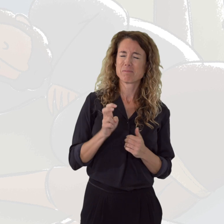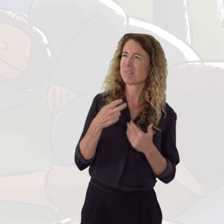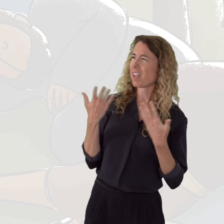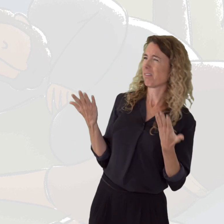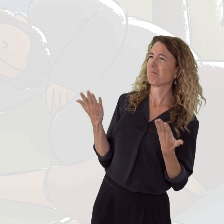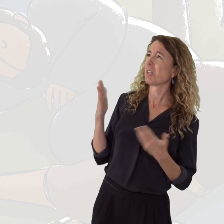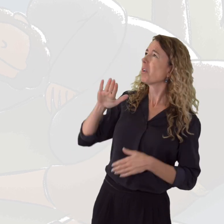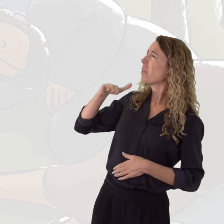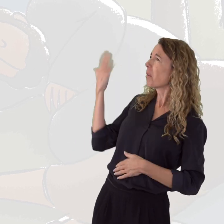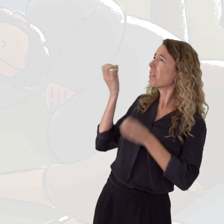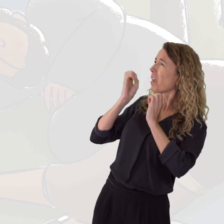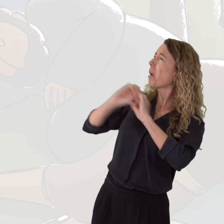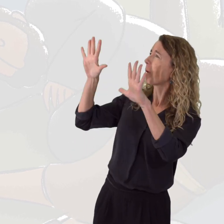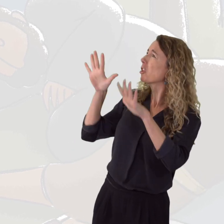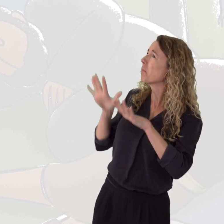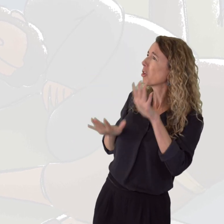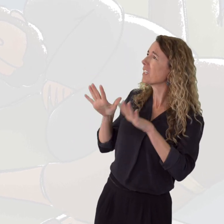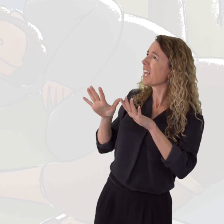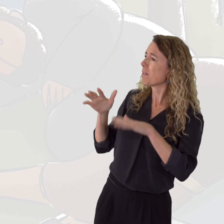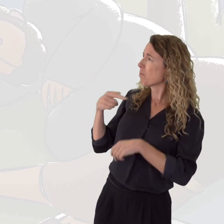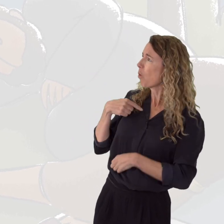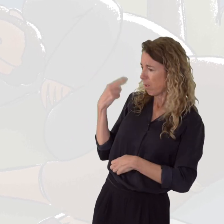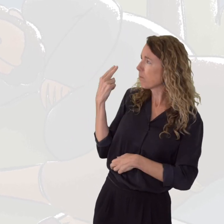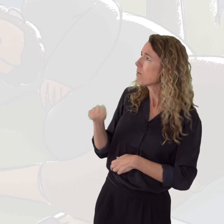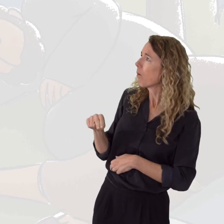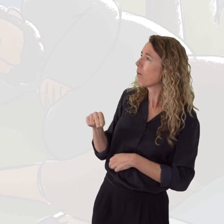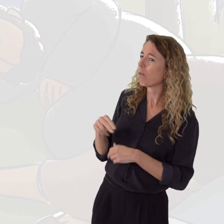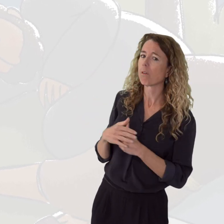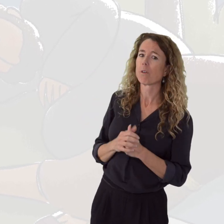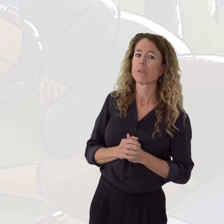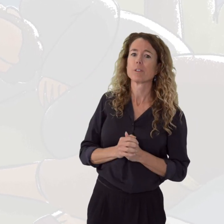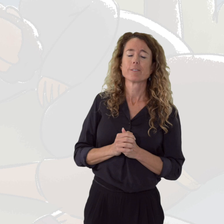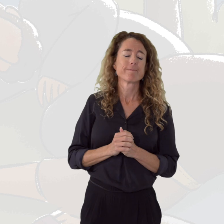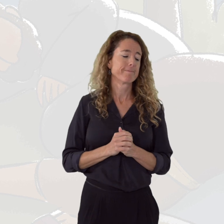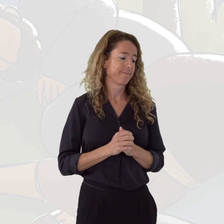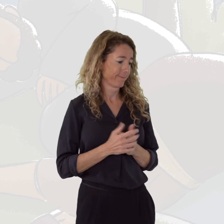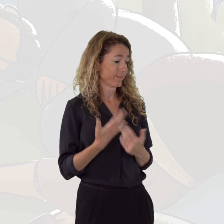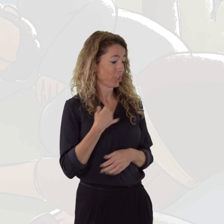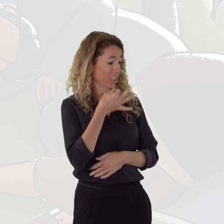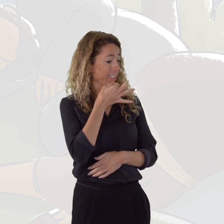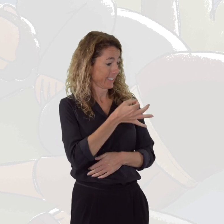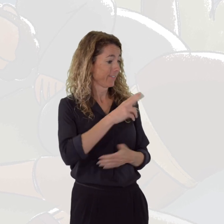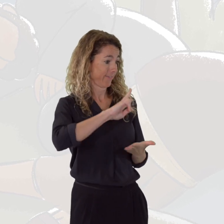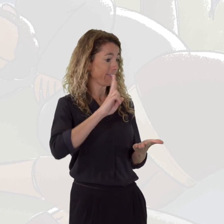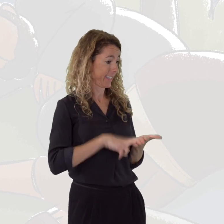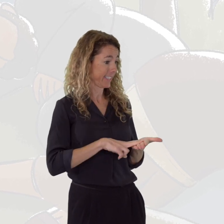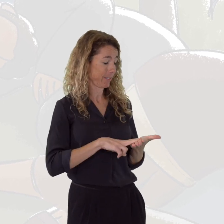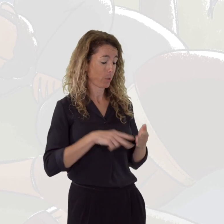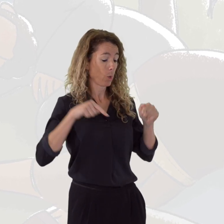Pierre lui dit : « Tous les autres t'abandonneront peut-être, mais pas moi. » Jésus lui répond : « Je te le dis,